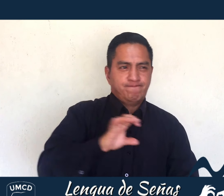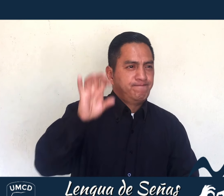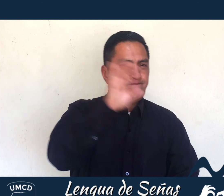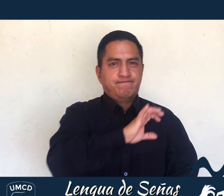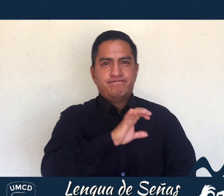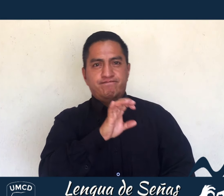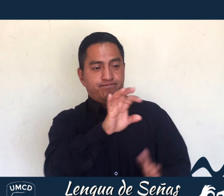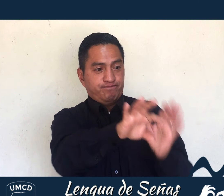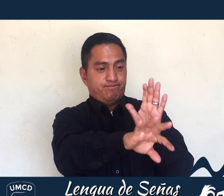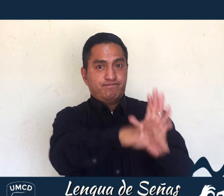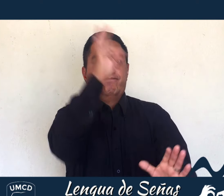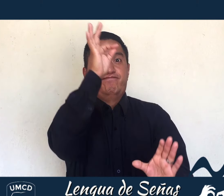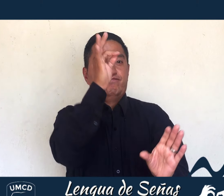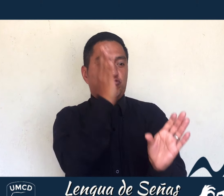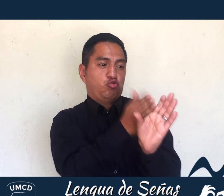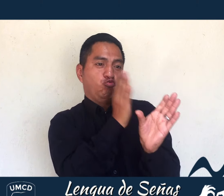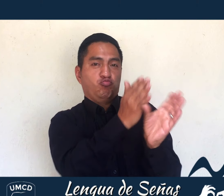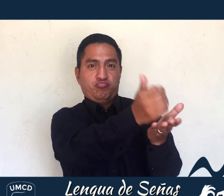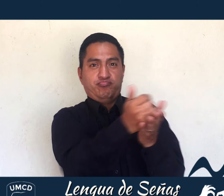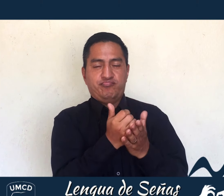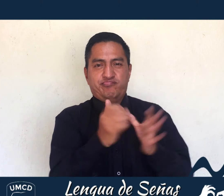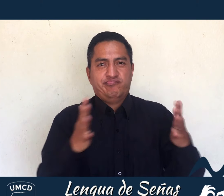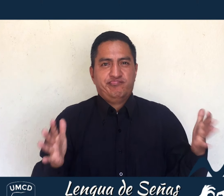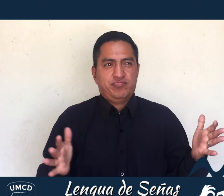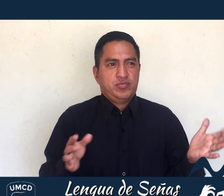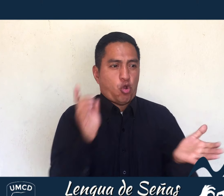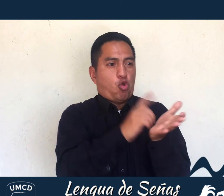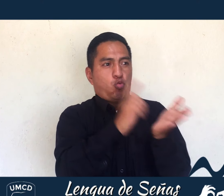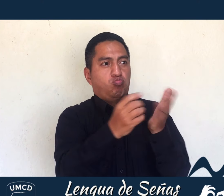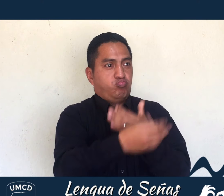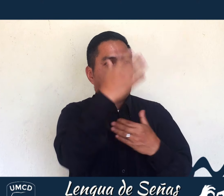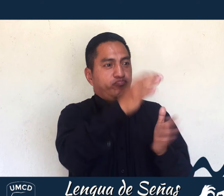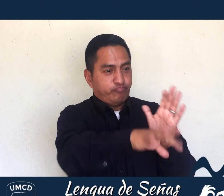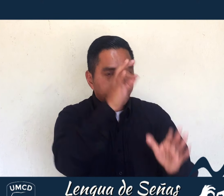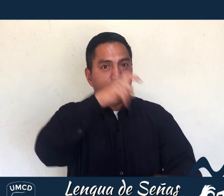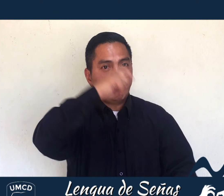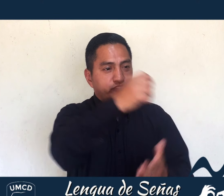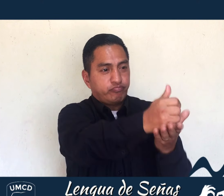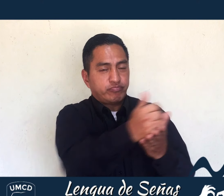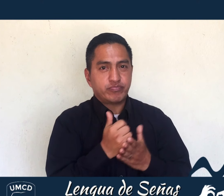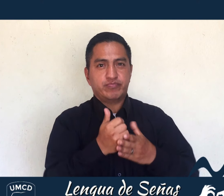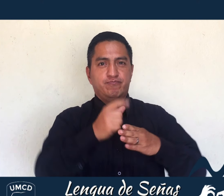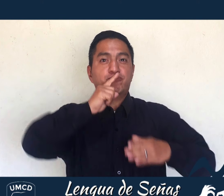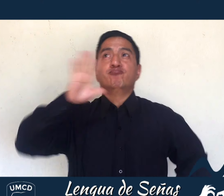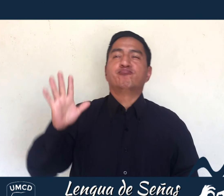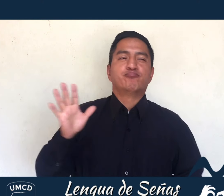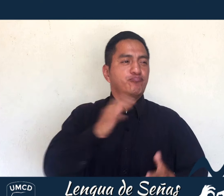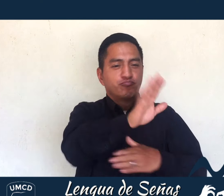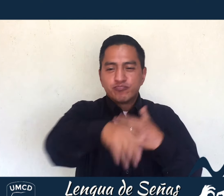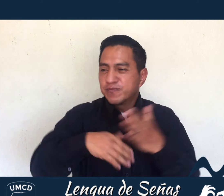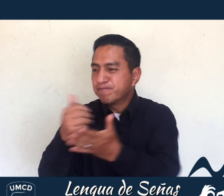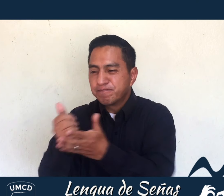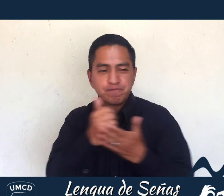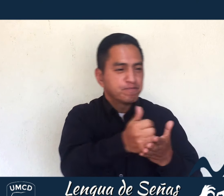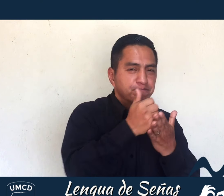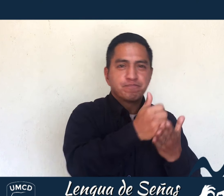a hallar en la psicología o en cualquier otra disciplina moderna que nos brinde o que nos